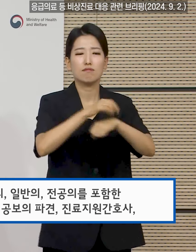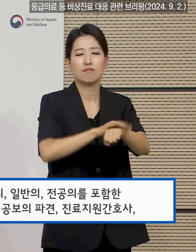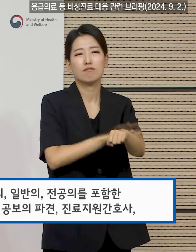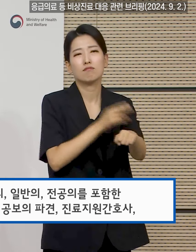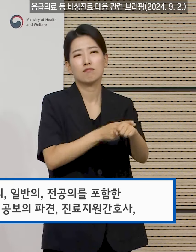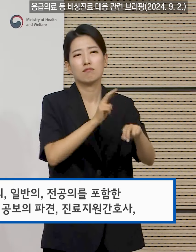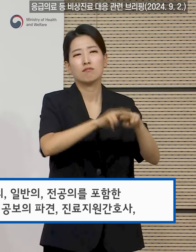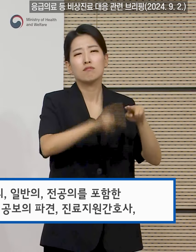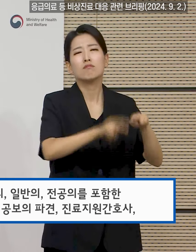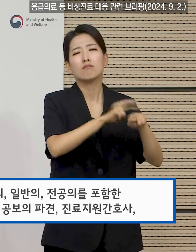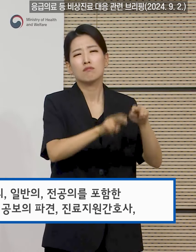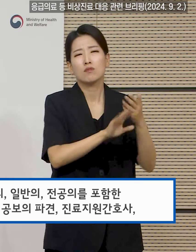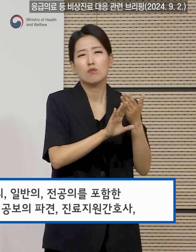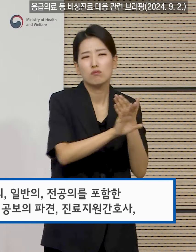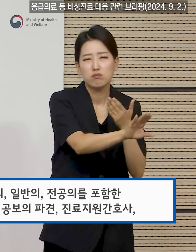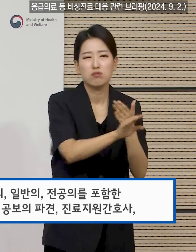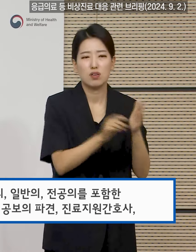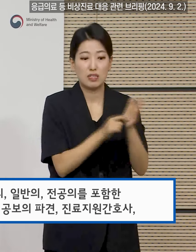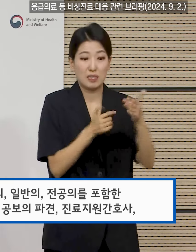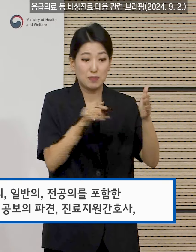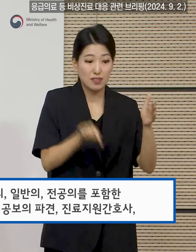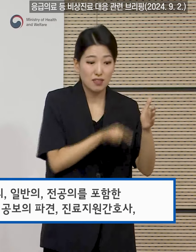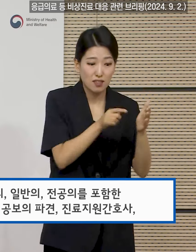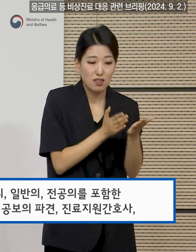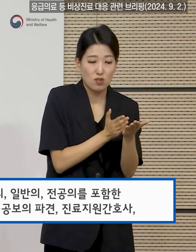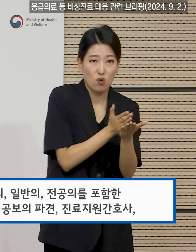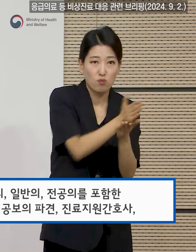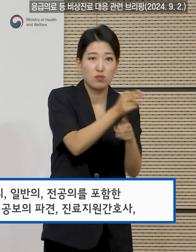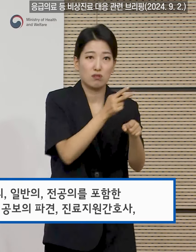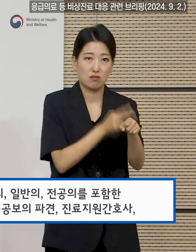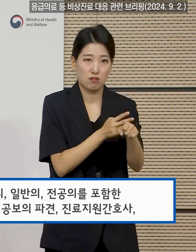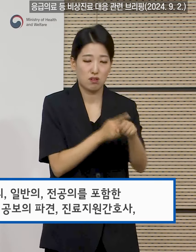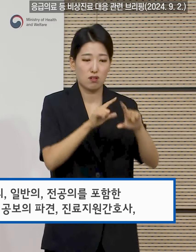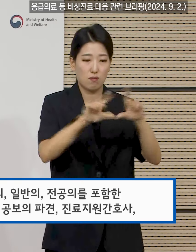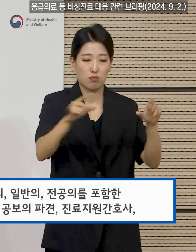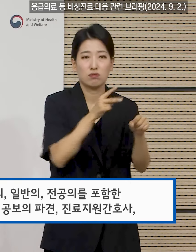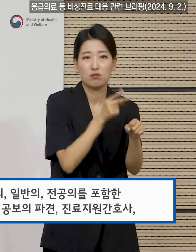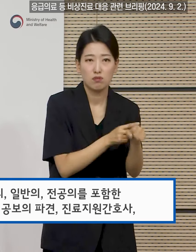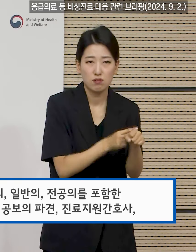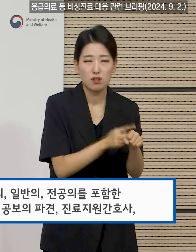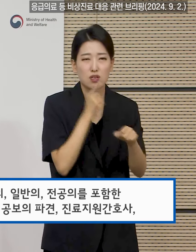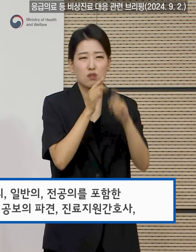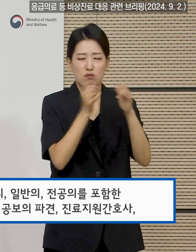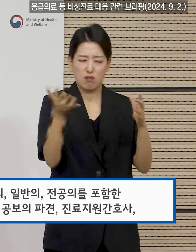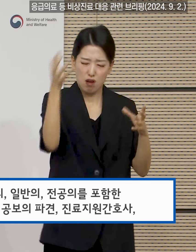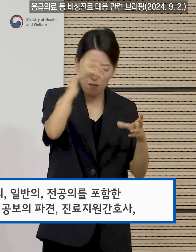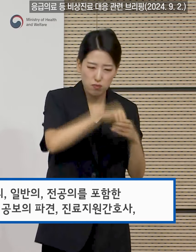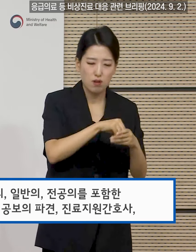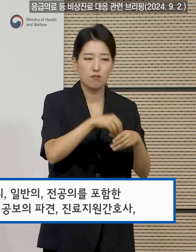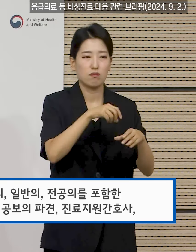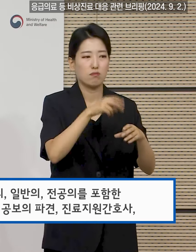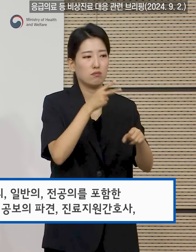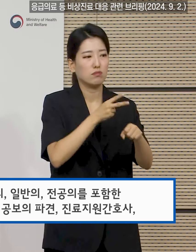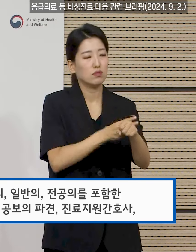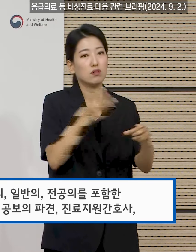이탈로 응급실에 근무하는 전문의, 일반의, 전공의를 포함한 총 의사는 평시